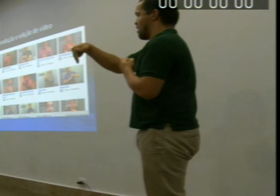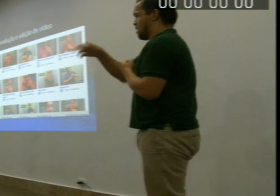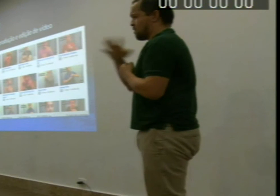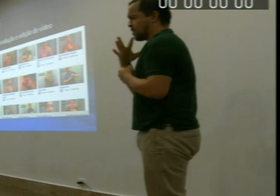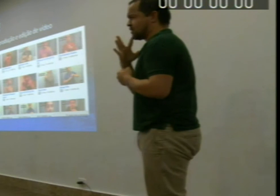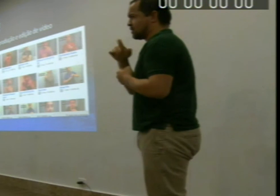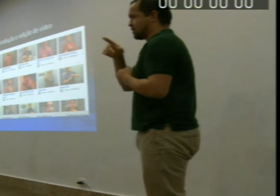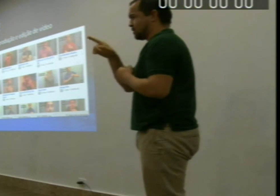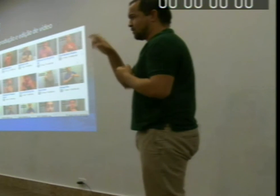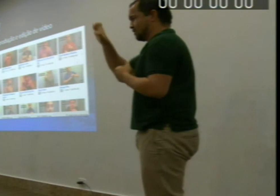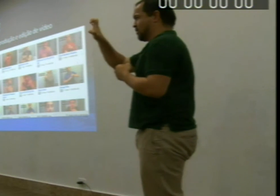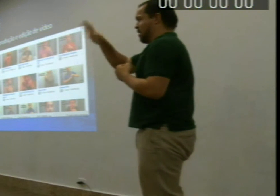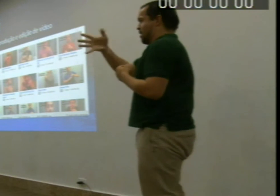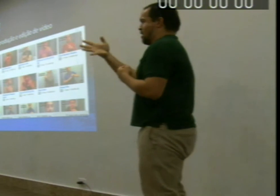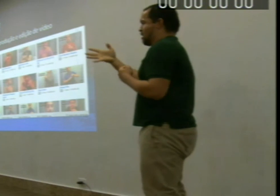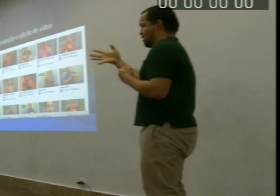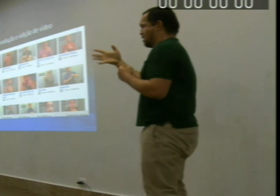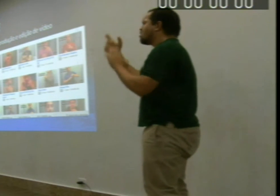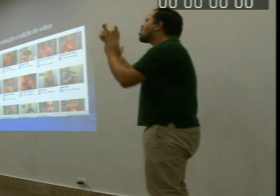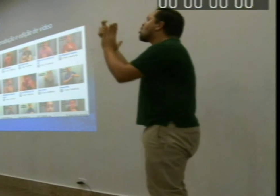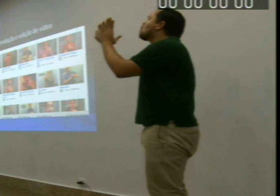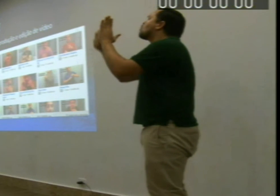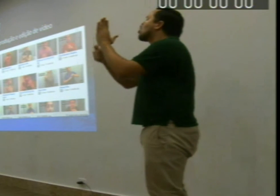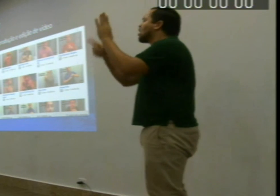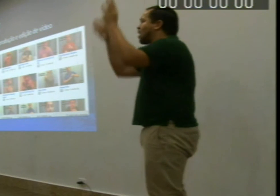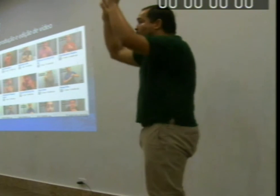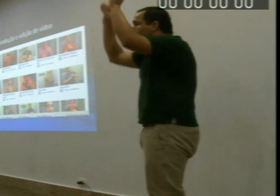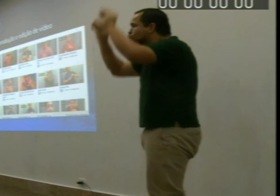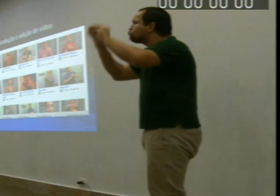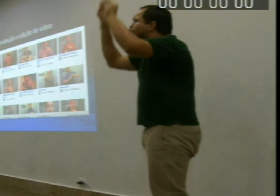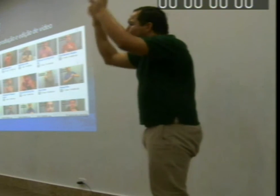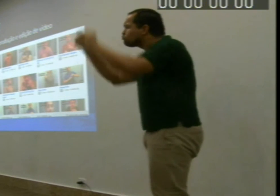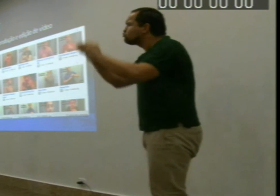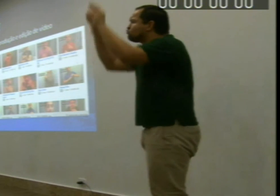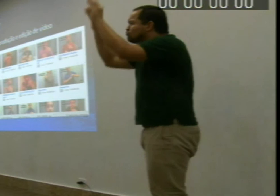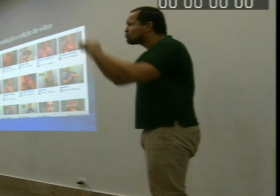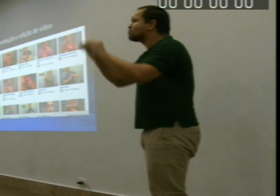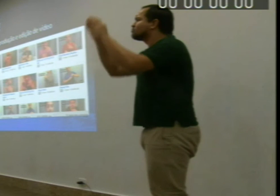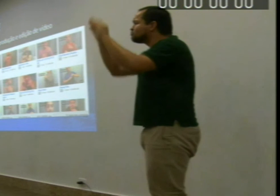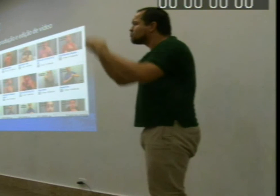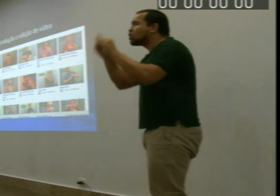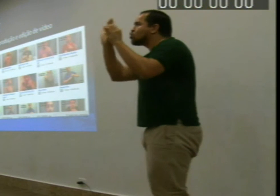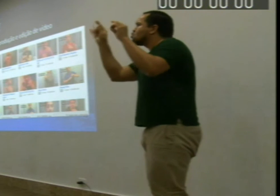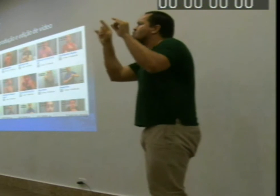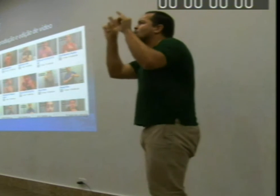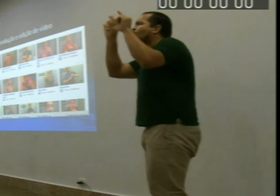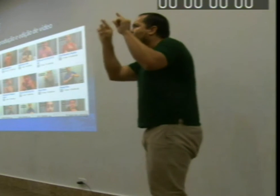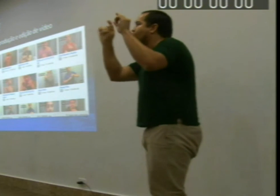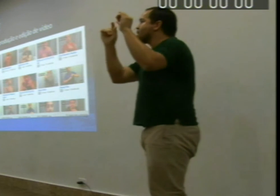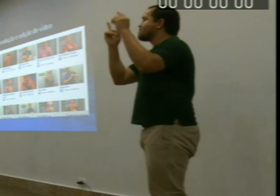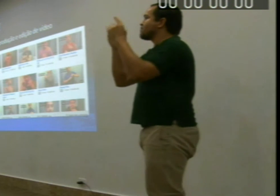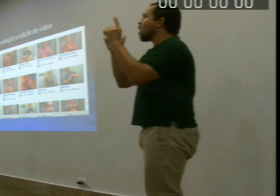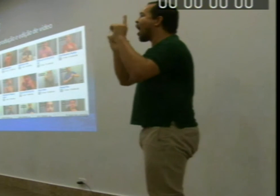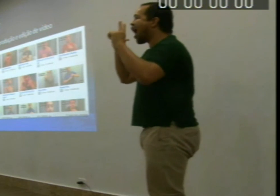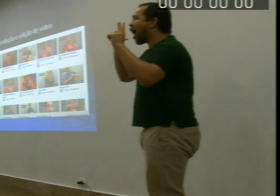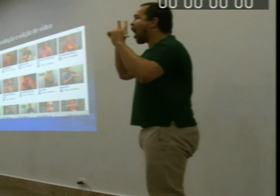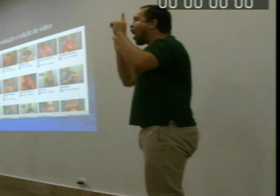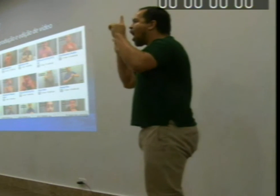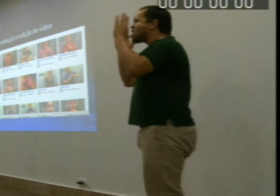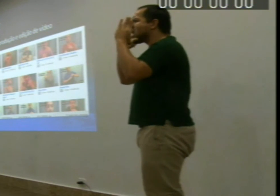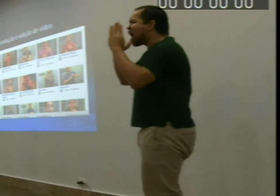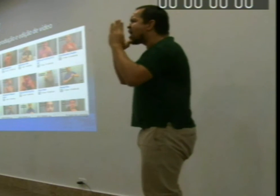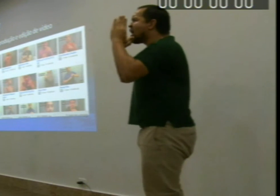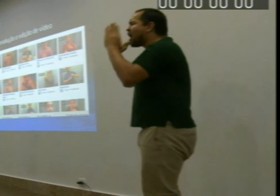elã vocês conhecem o elã ele é um programa que faz